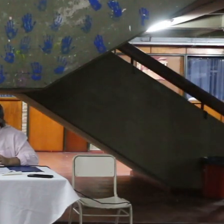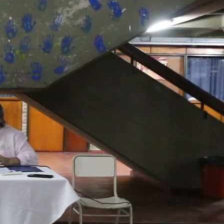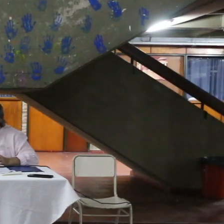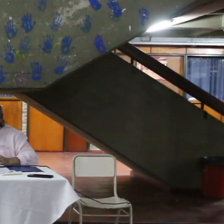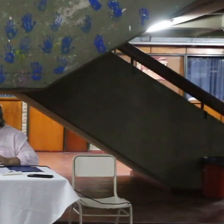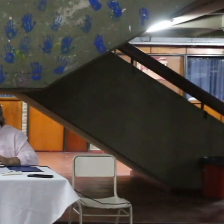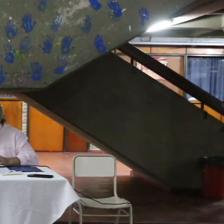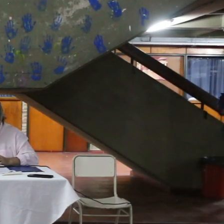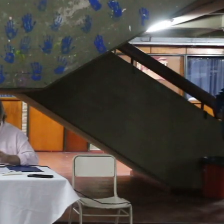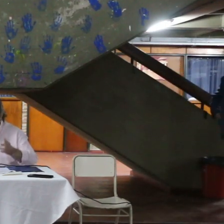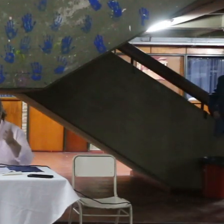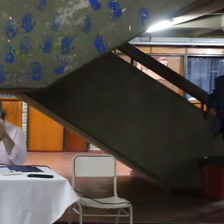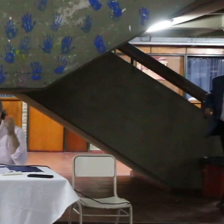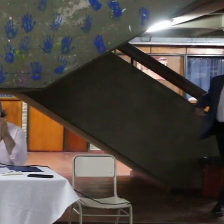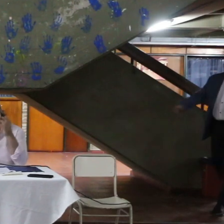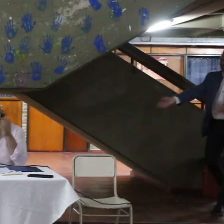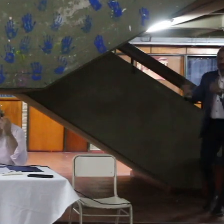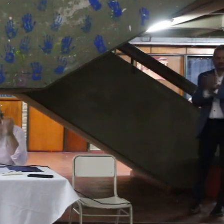Bueno,